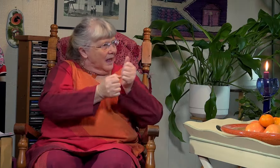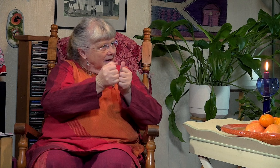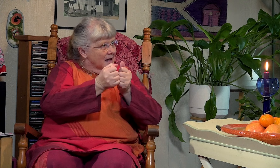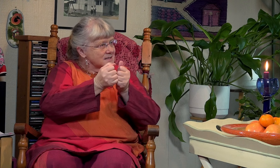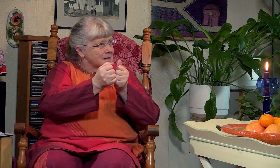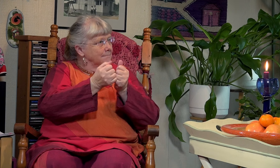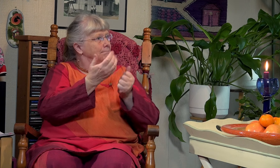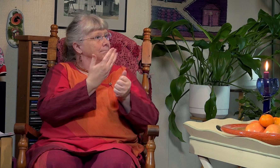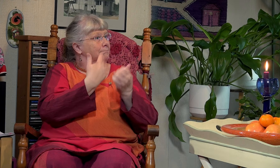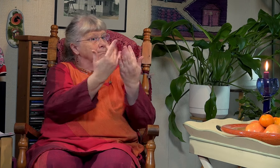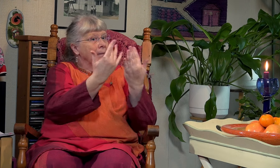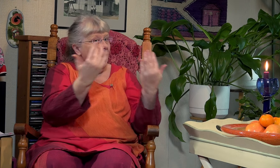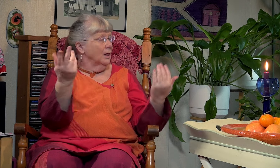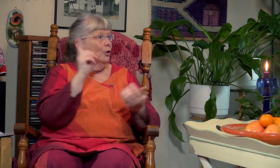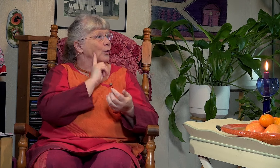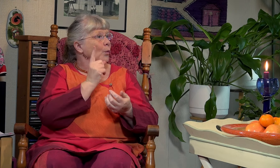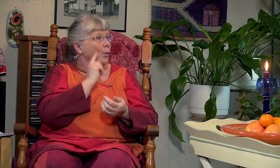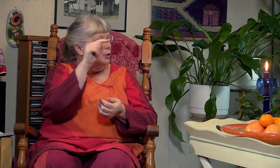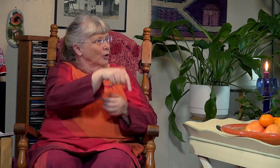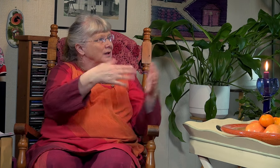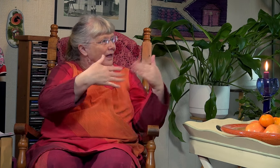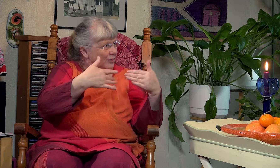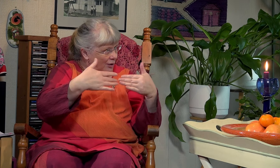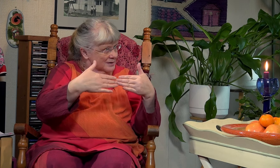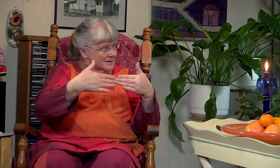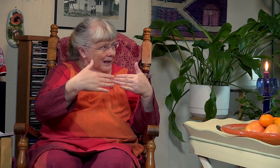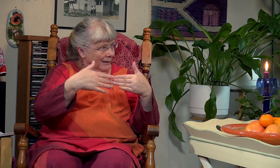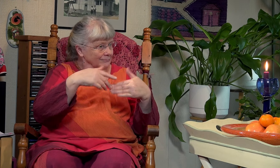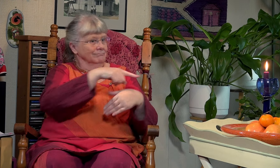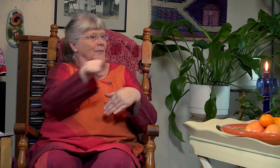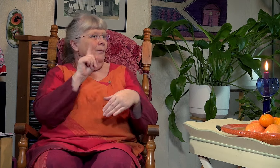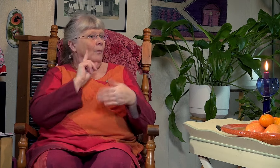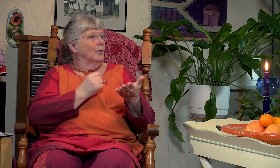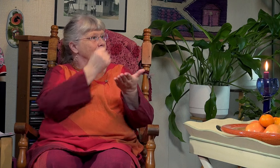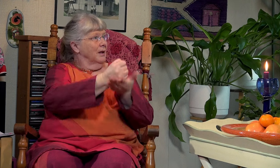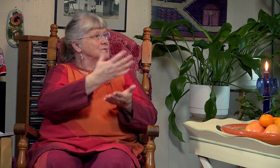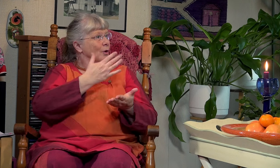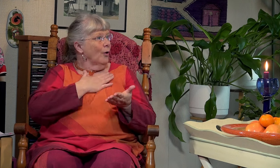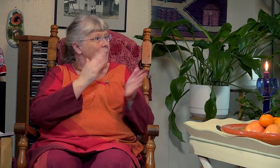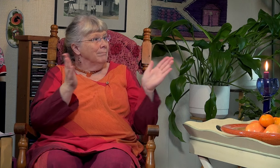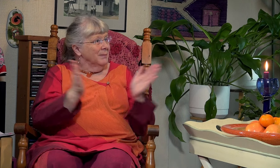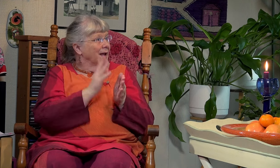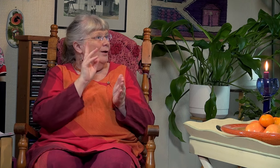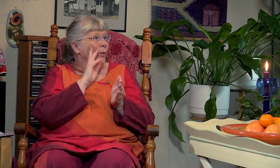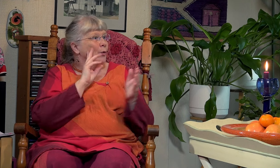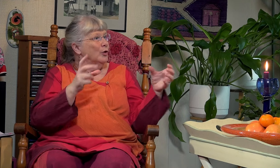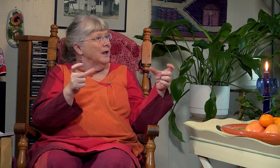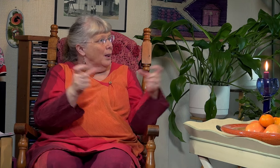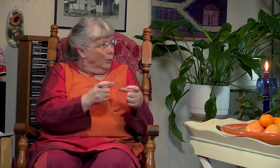matkan päässä, niin siellä oli tällainen tehdas, jossa oli paljon kuuroja työntekijöitä. Ja kuurot perustivat